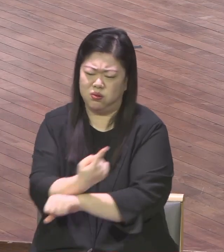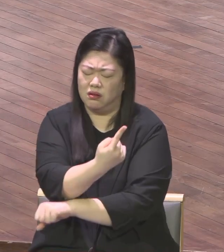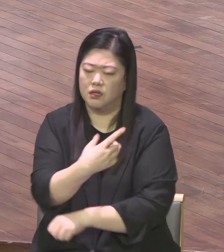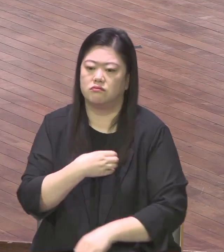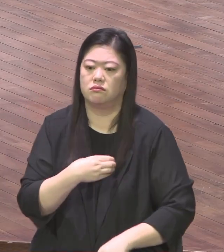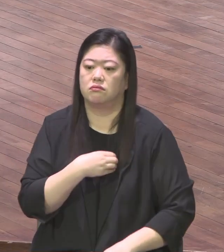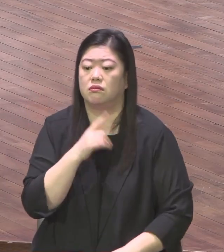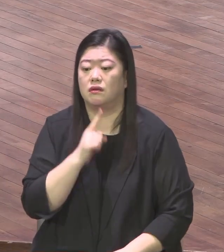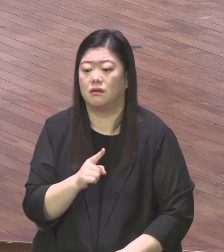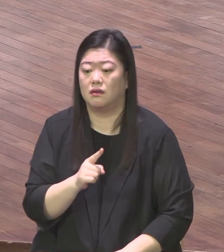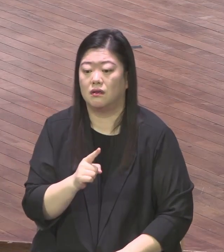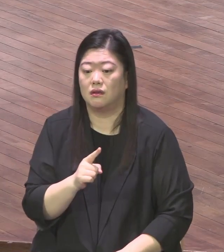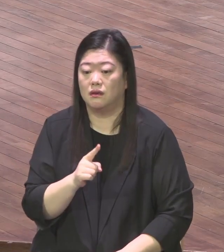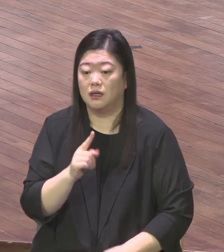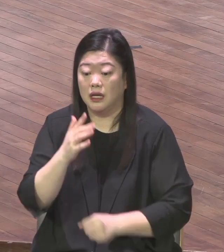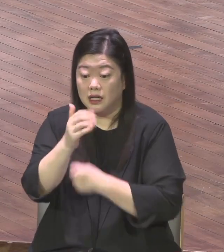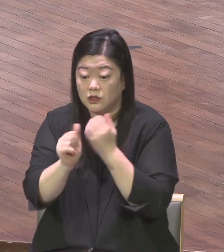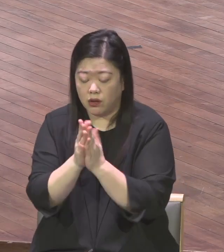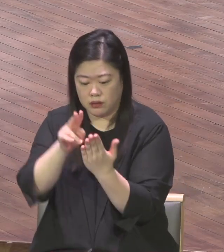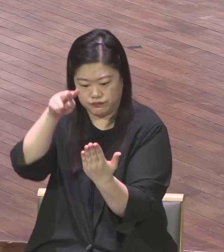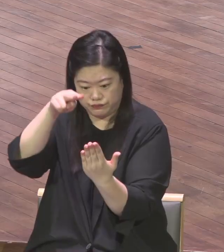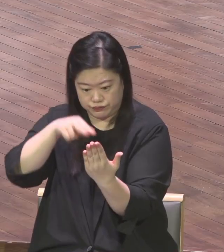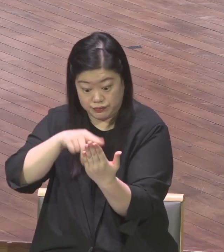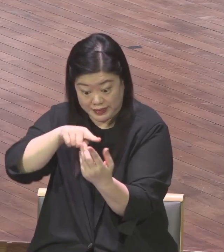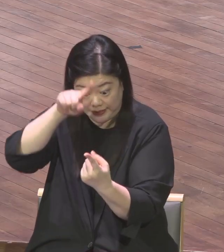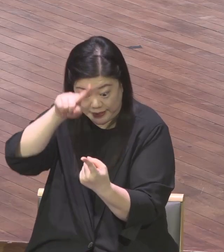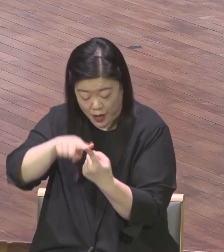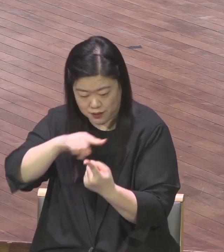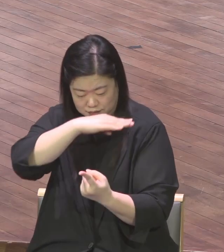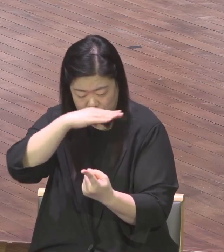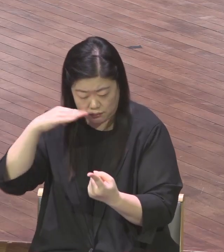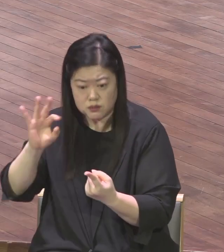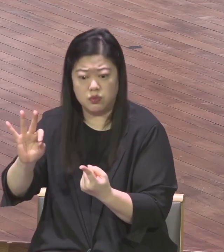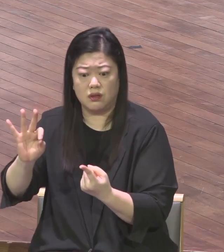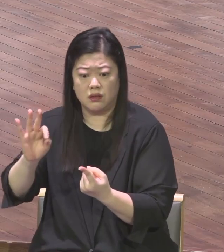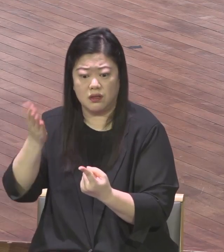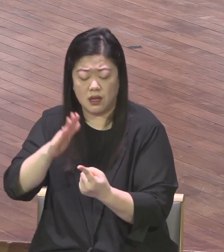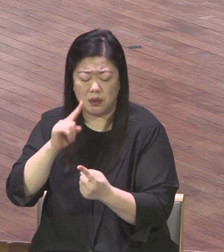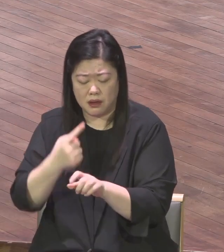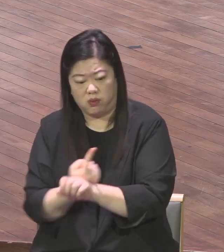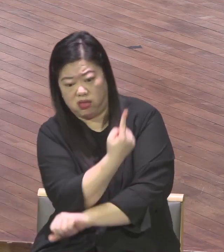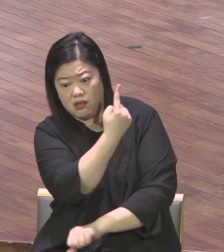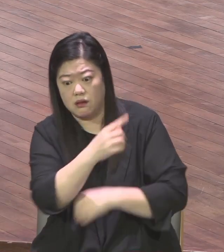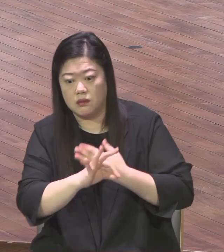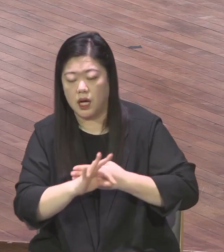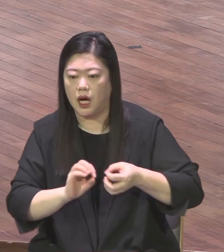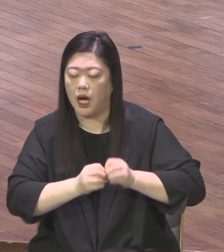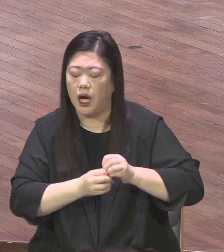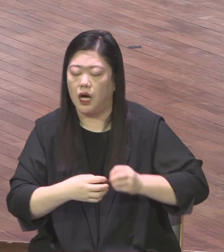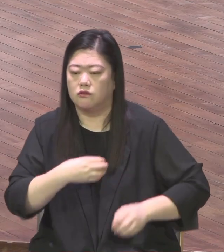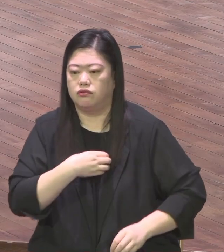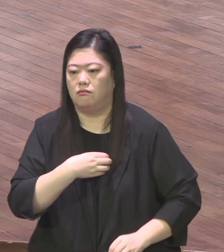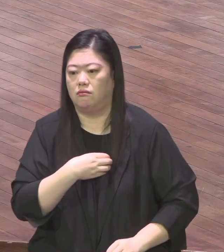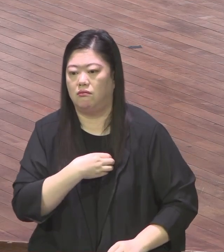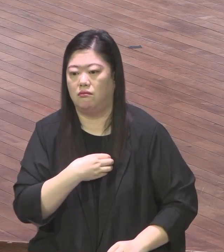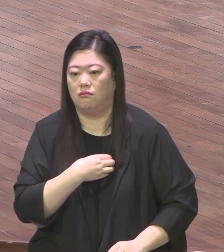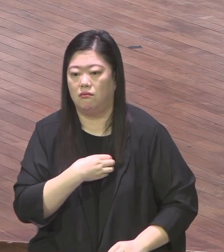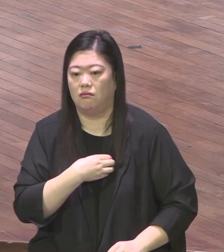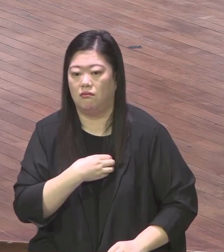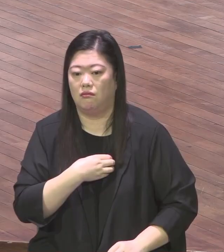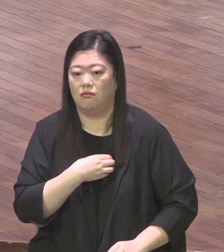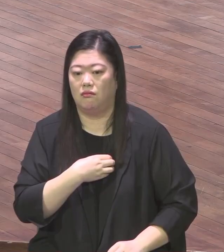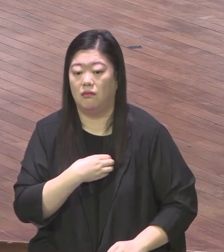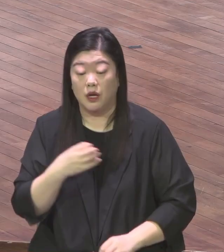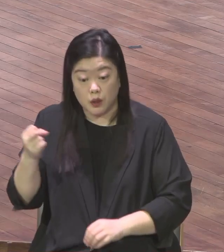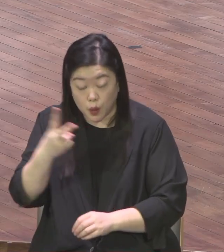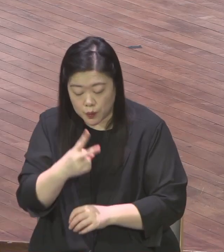자기 임의로 성경을 해석해서는 안 돼요. 언약 없이요 기도 많이 하면 이상한 사람 됩니다. 언약 모르고요 성경